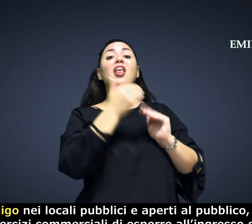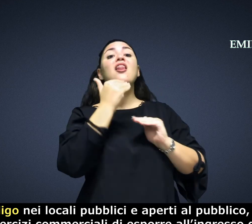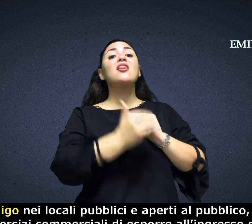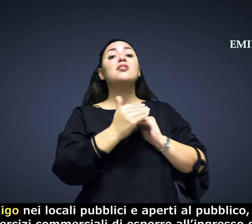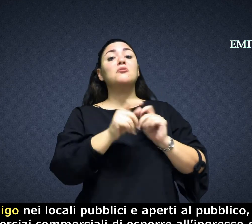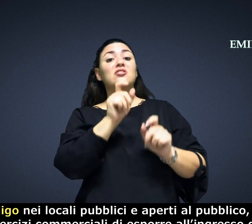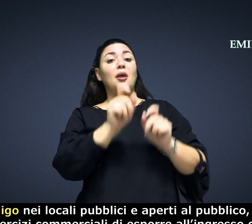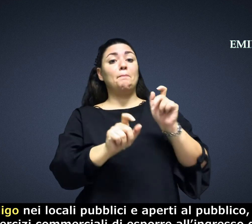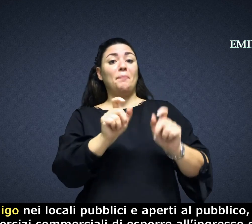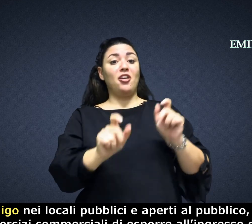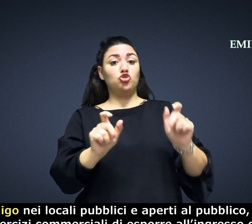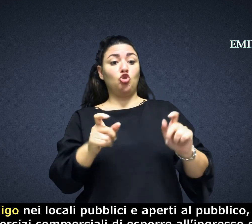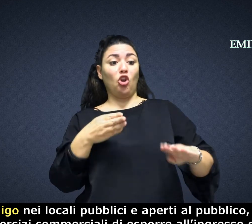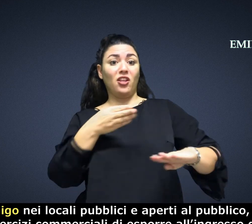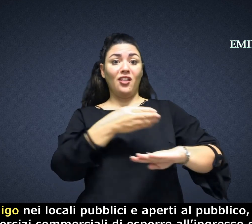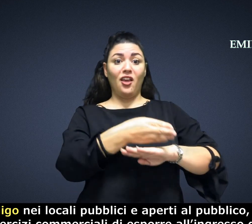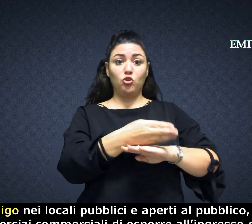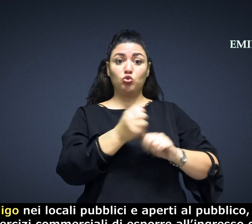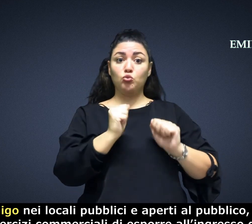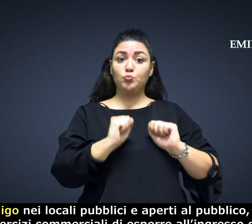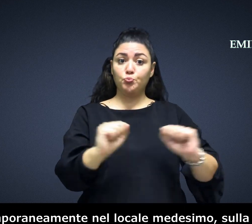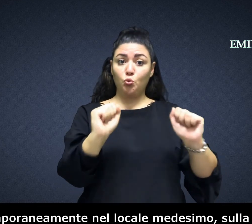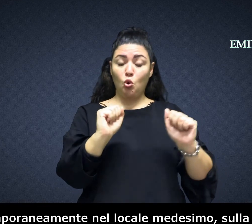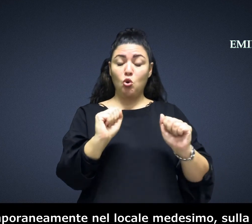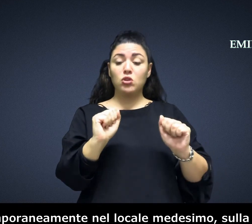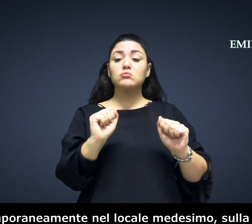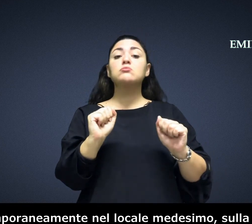medesimo, sulla base dei protocolli e delle linee guida vigenti.